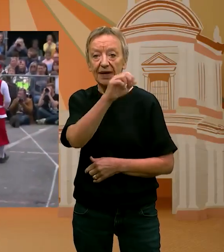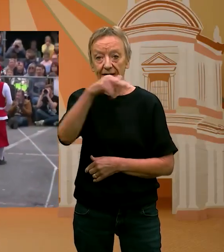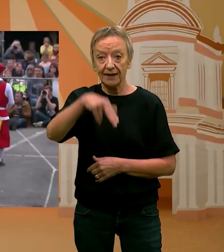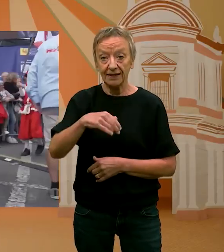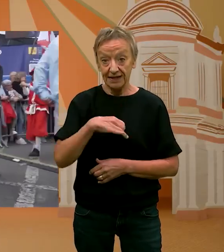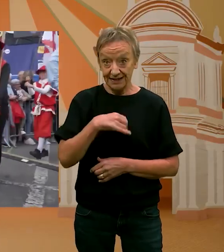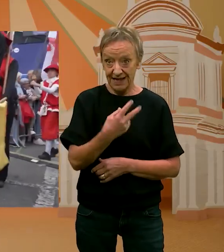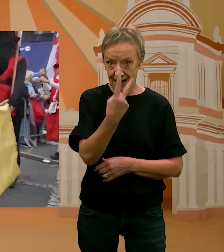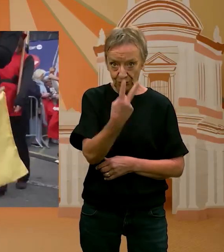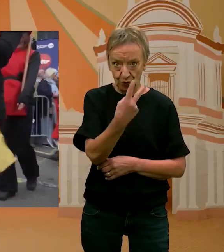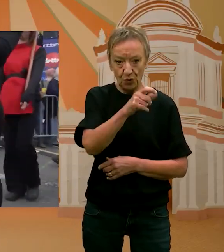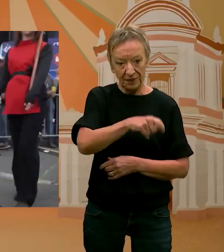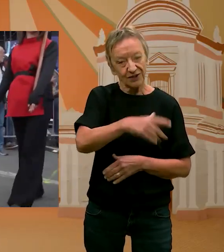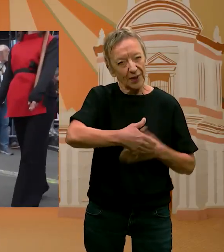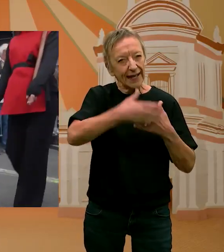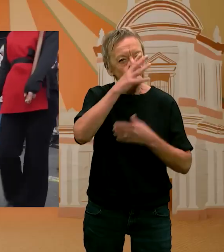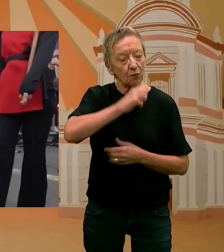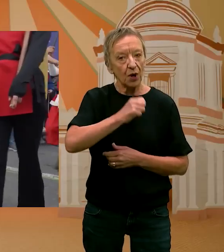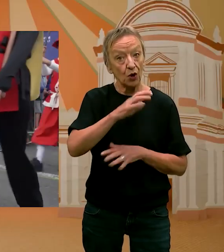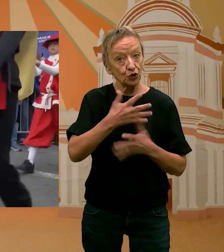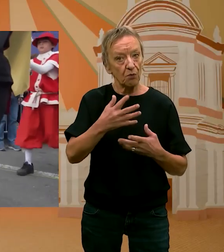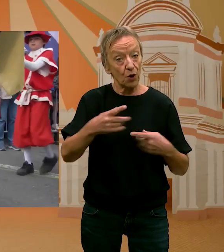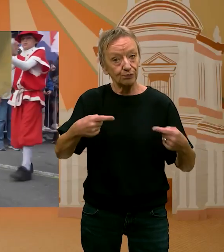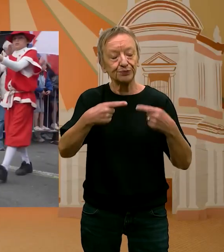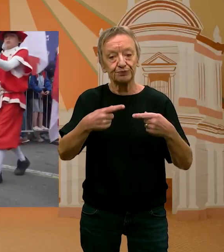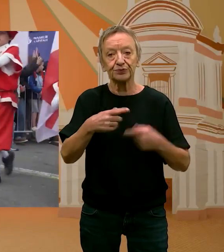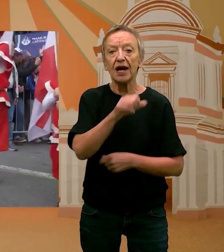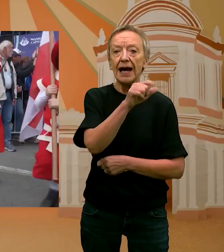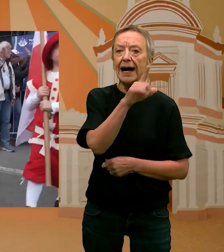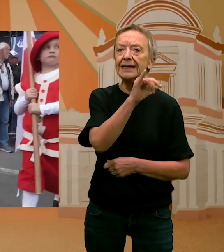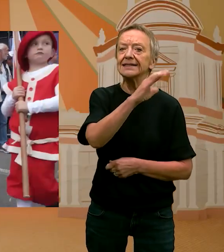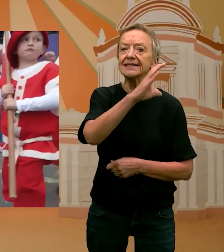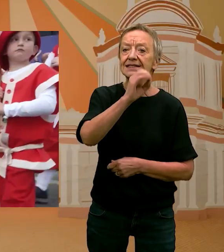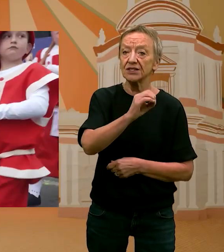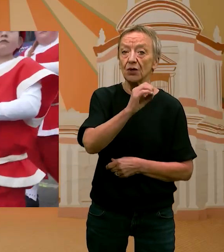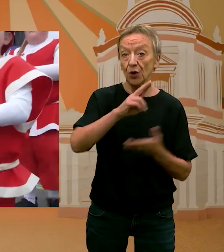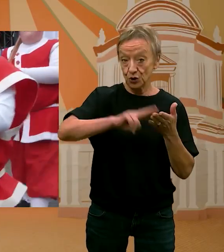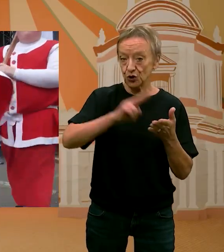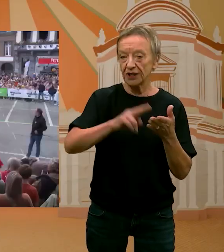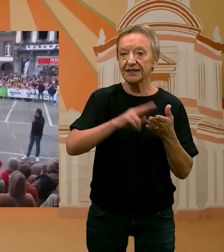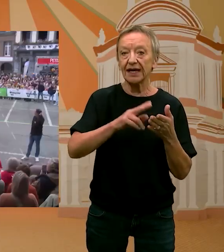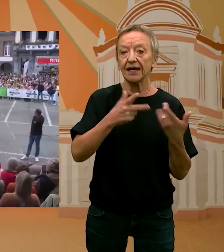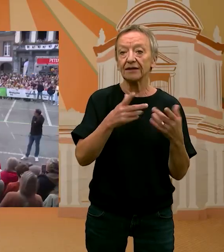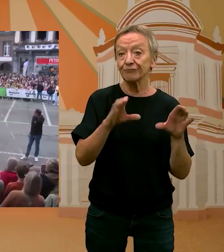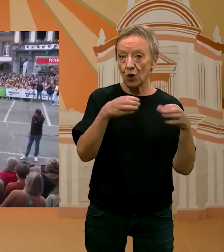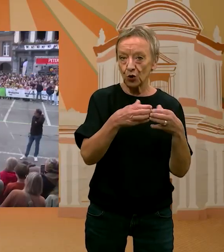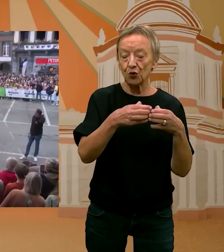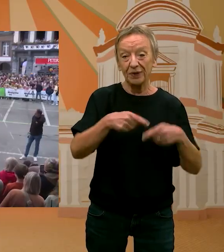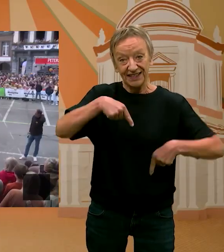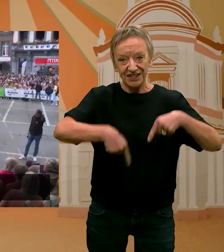à la compréhension de la joute. Tout d'abord Alice Gobillet, échasseuse et secrétaire de la Société des échasseurs. Bienvenue Alice. Merci beaucoup.